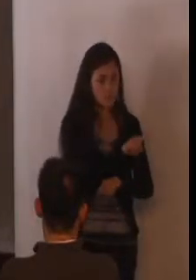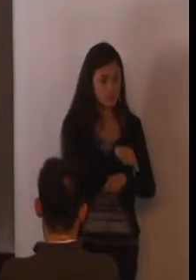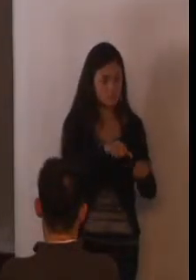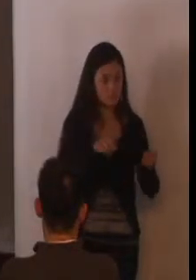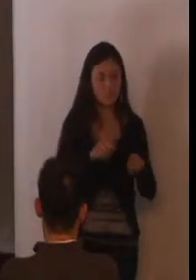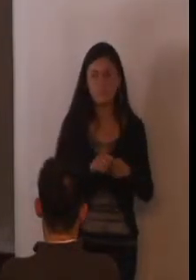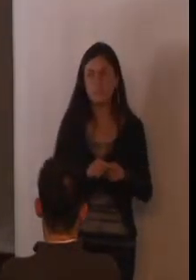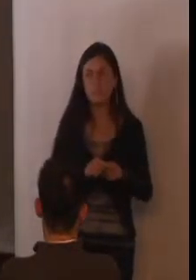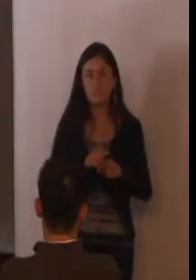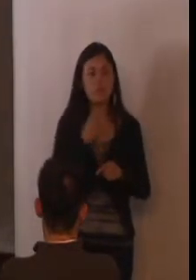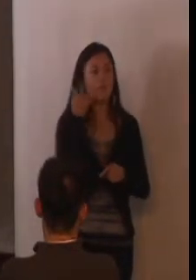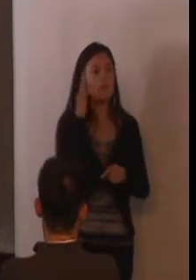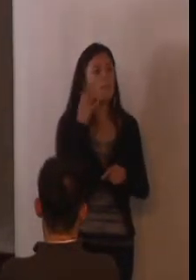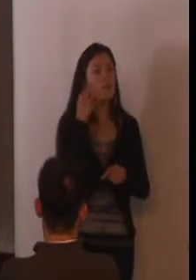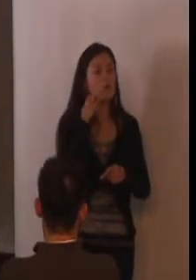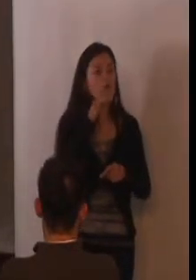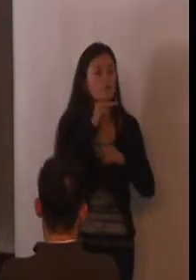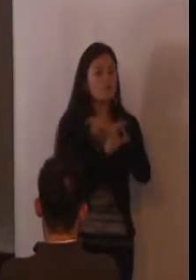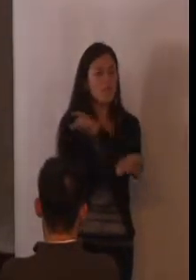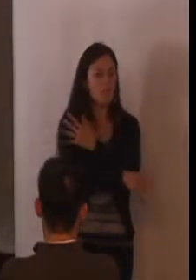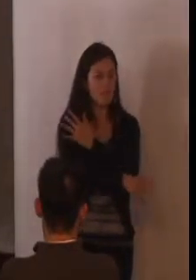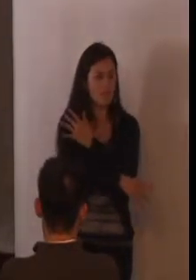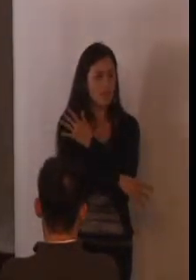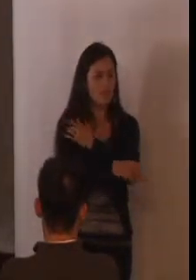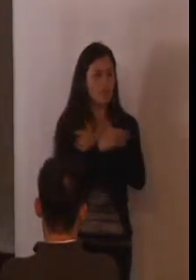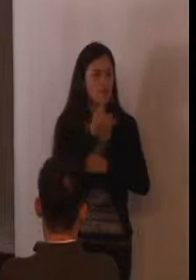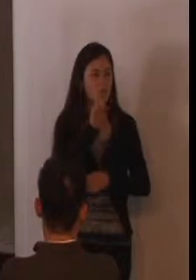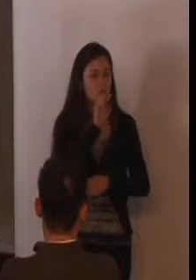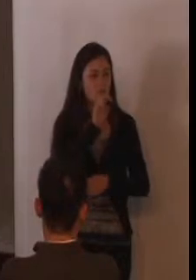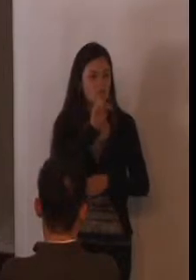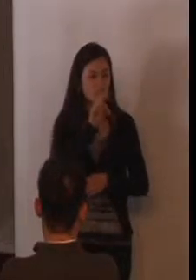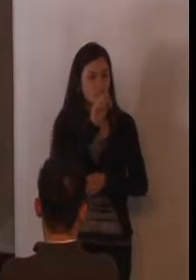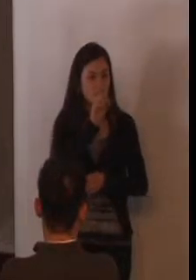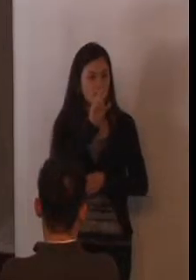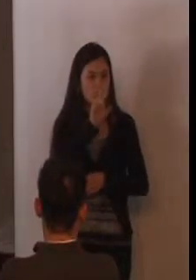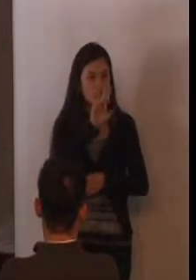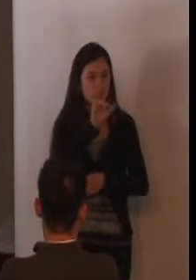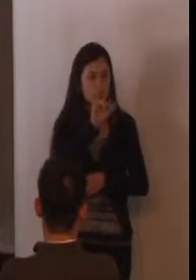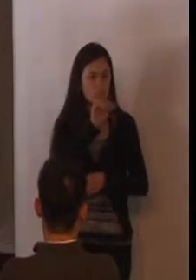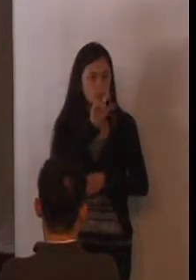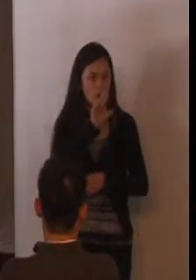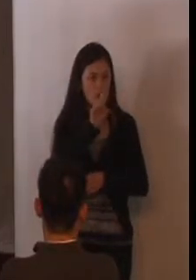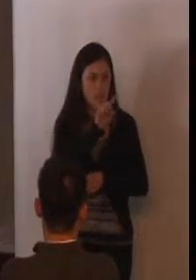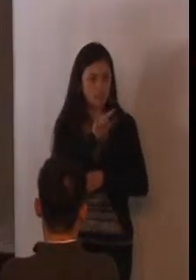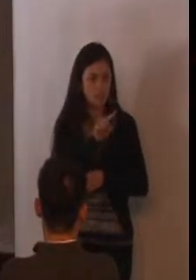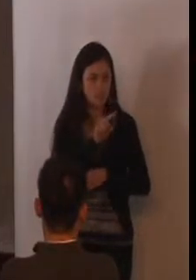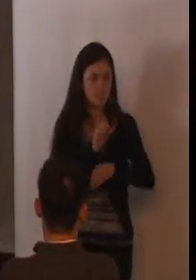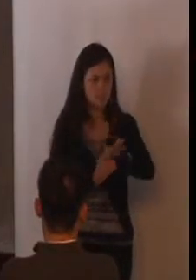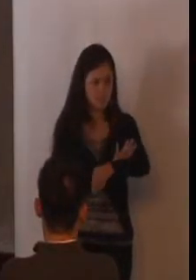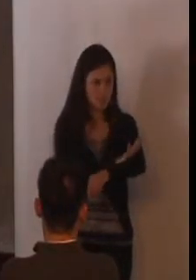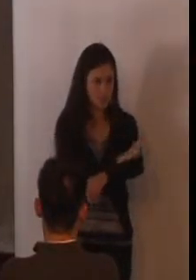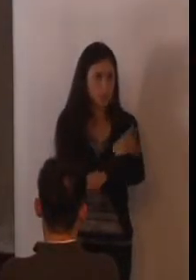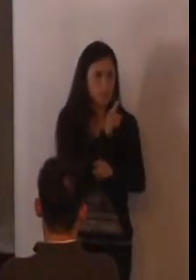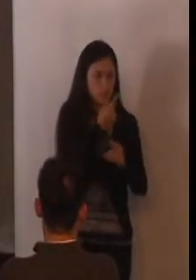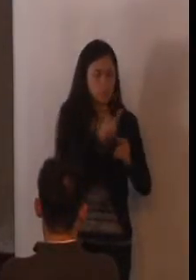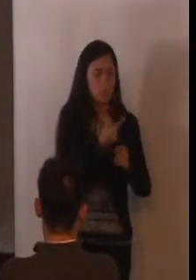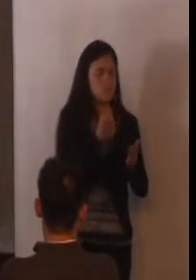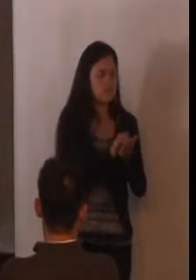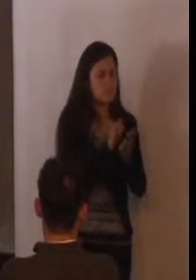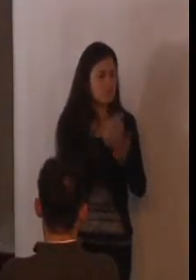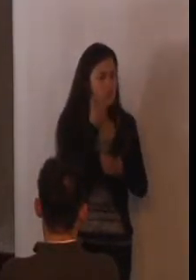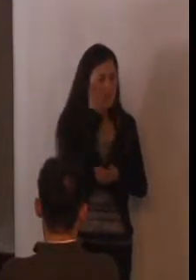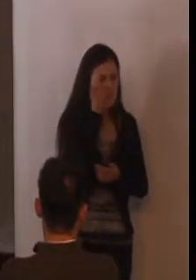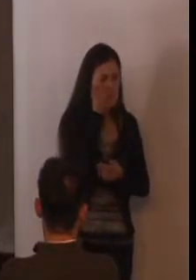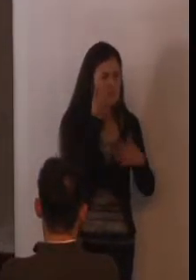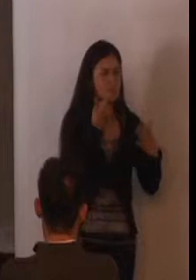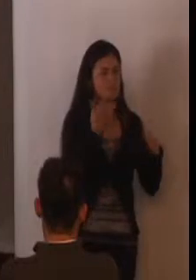presentan hipoacusias neurosensoriales que necesitan ser tratadas. Eso entonces se convierte en una de nuestras primeras barreras